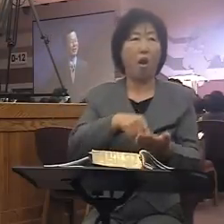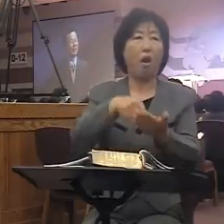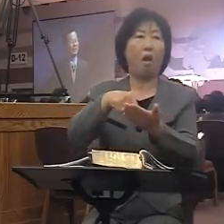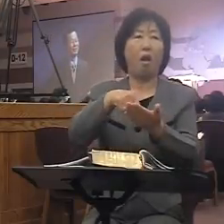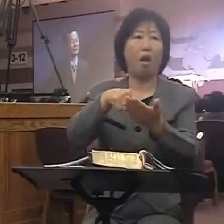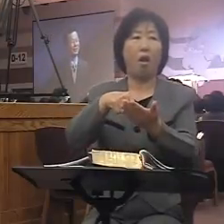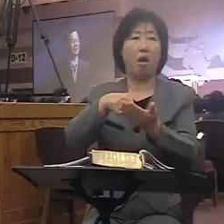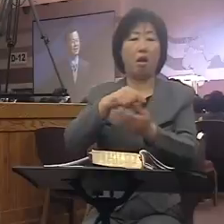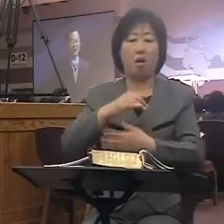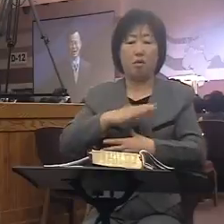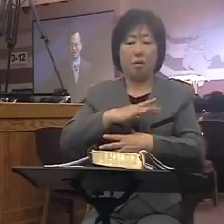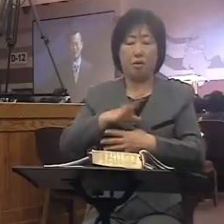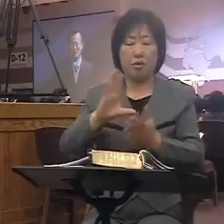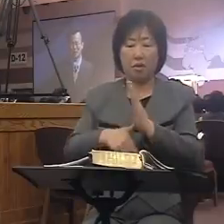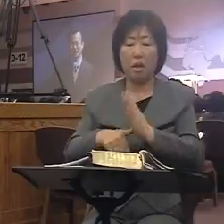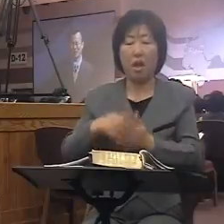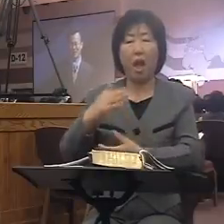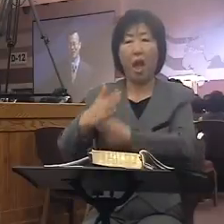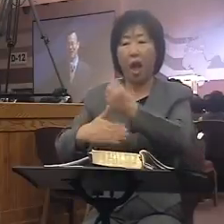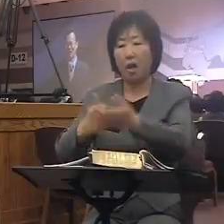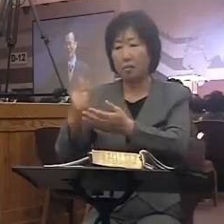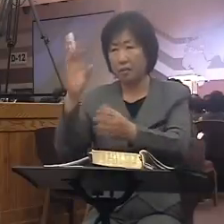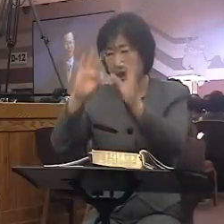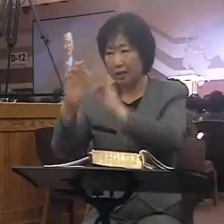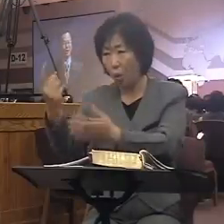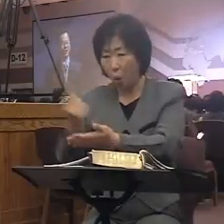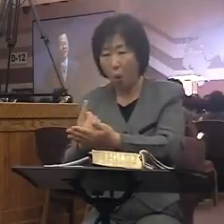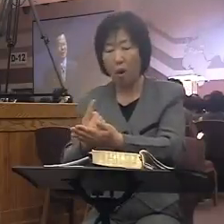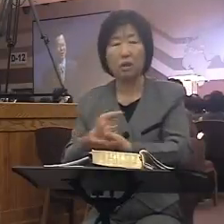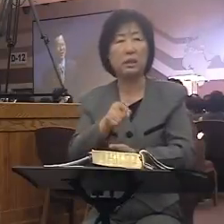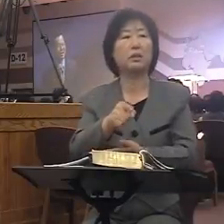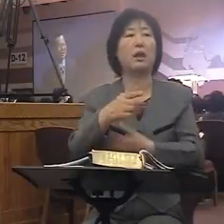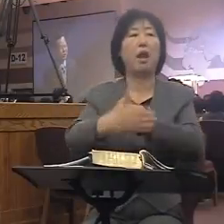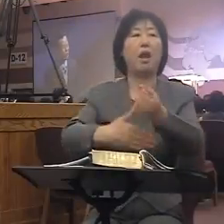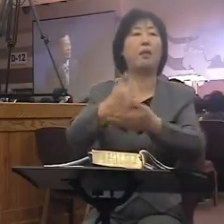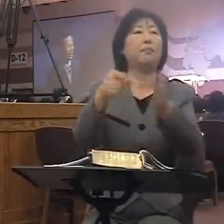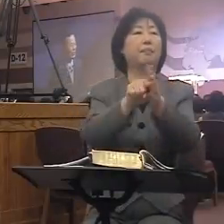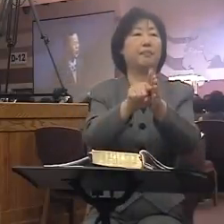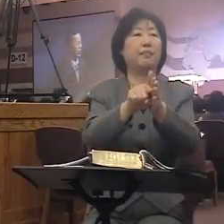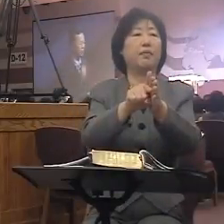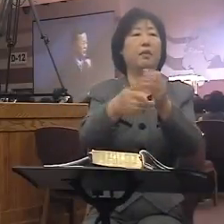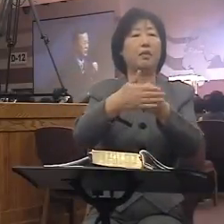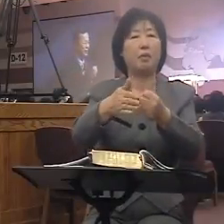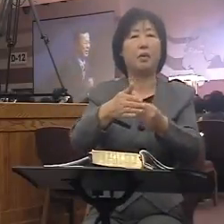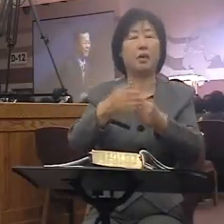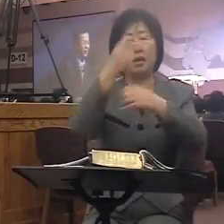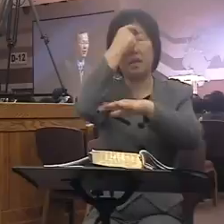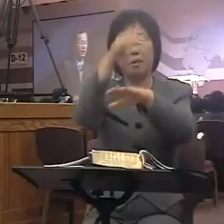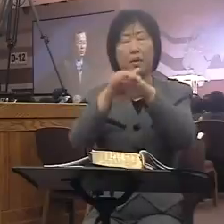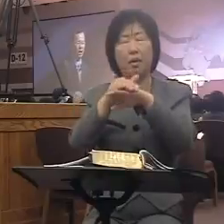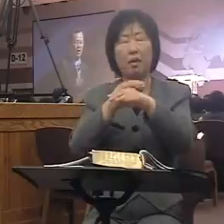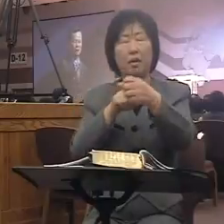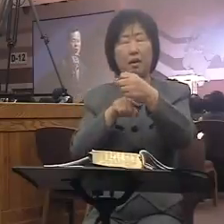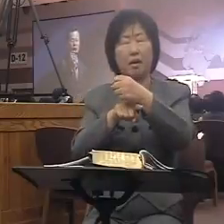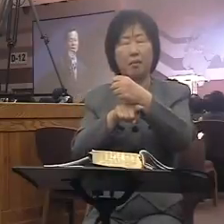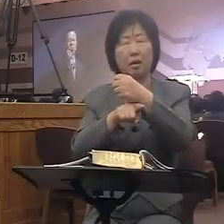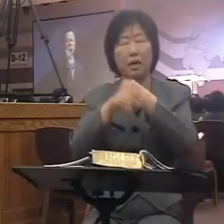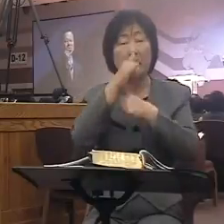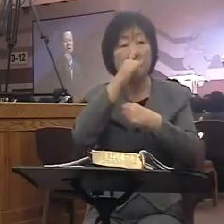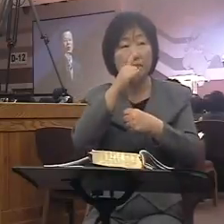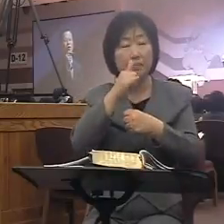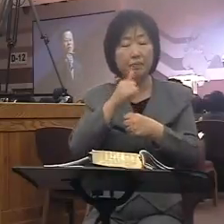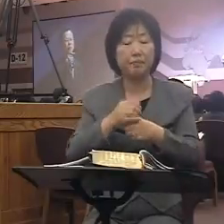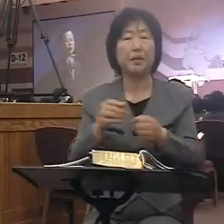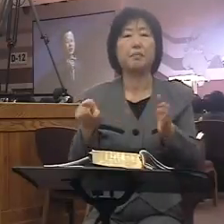주십니다. 이 하나님을 믿기 때문에 오늘 우리의 예배에 의미가 있는 줄로 믿습니다. 우리 하나님은 오늘도